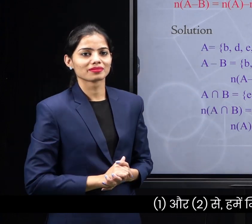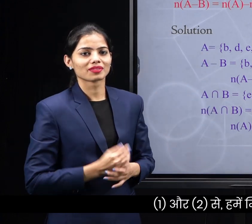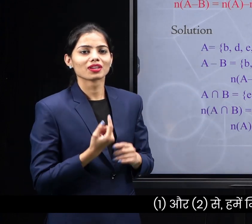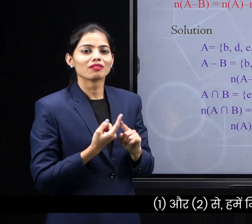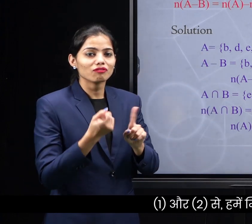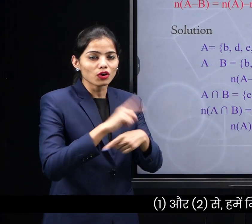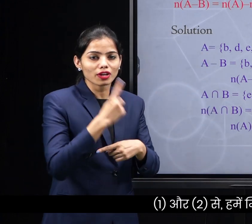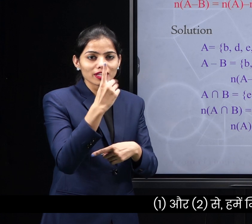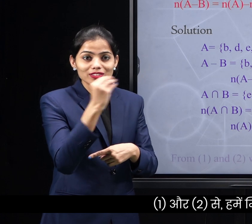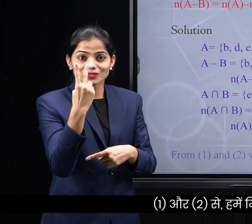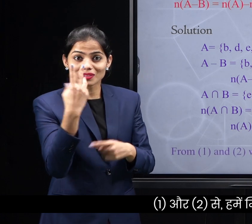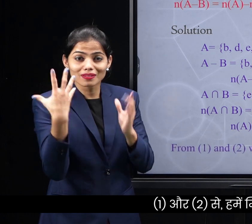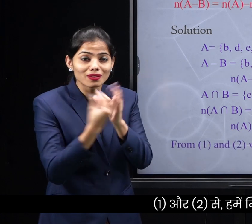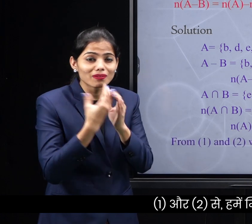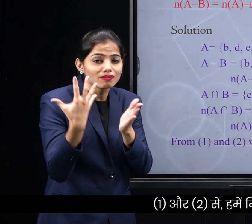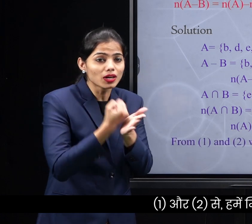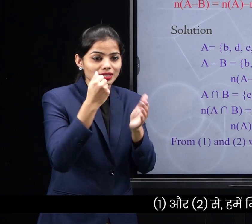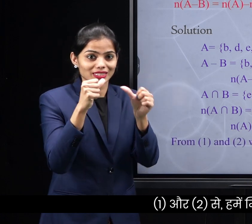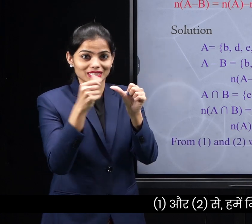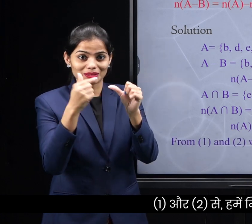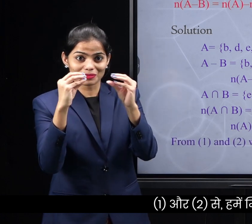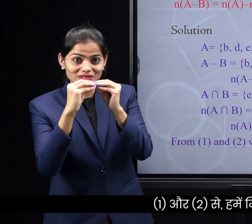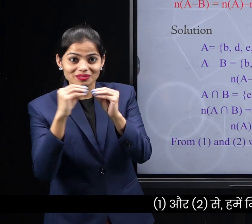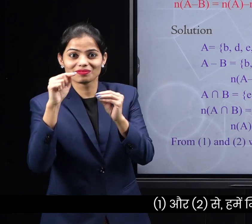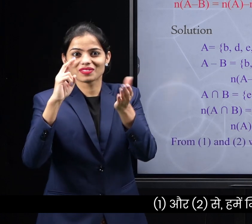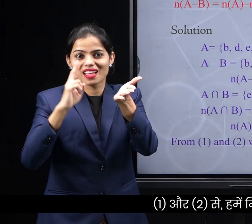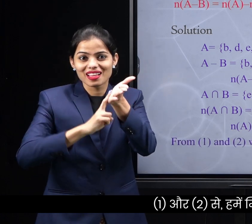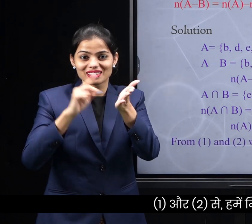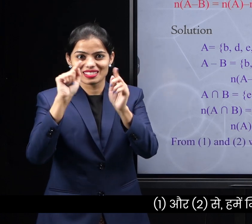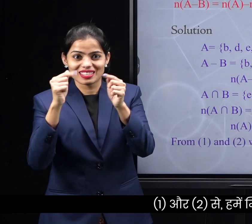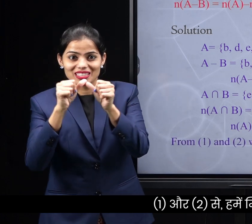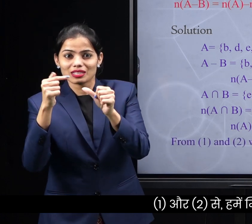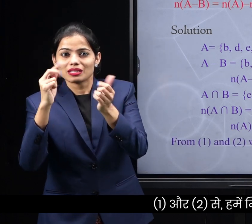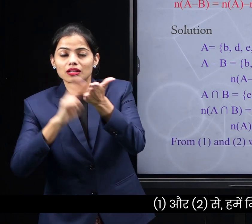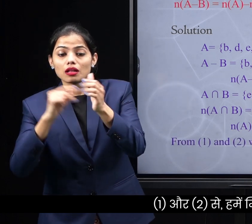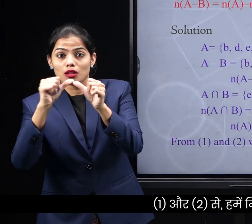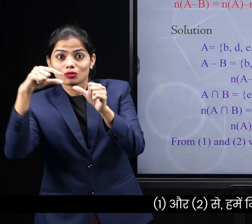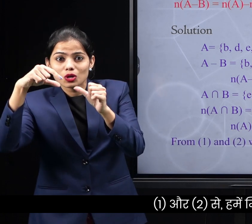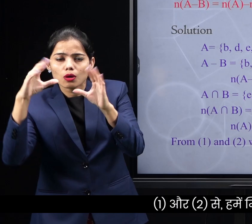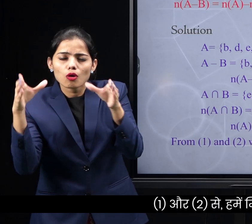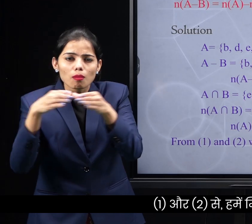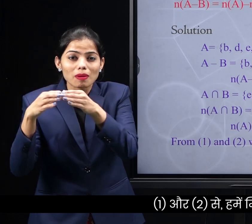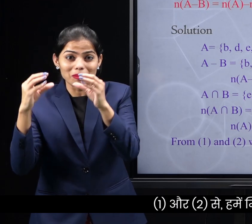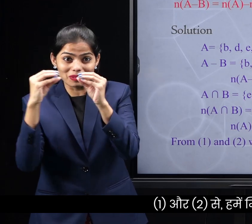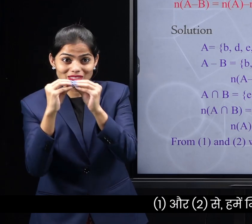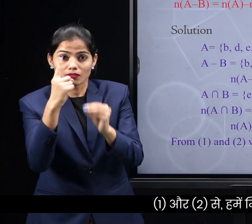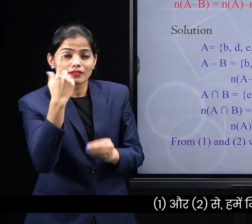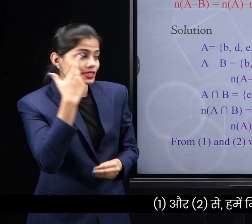अभी 1 और 2 से हमें मिलता है N into A minus B is equals to N into A minus N into